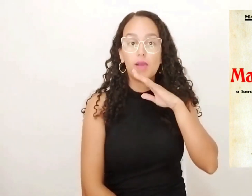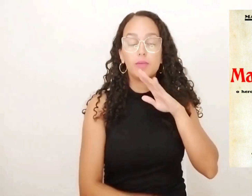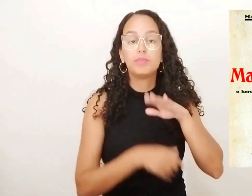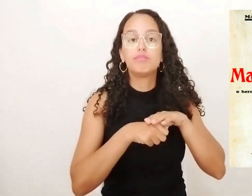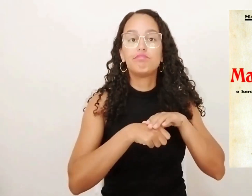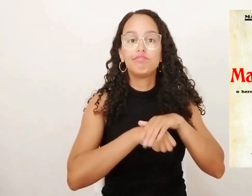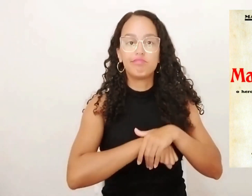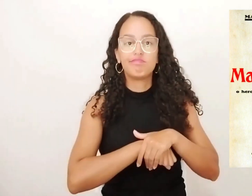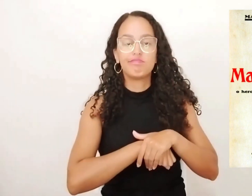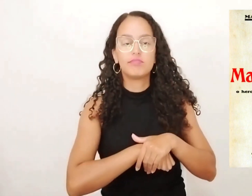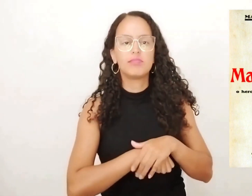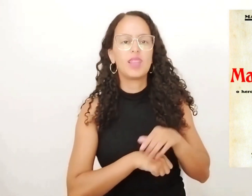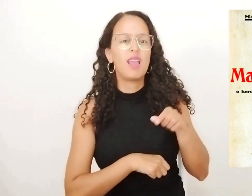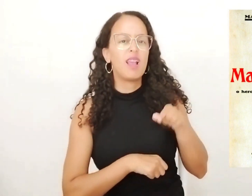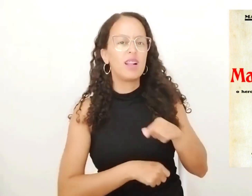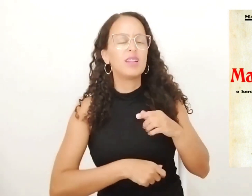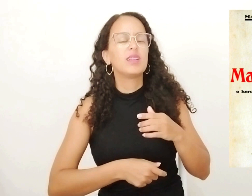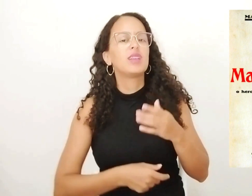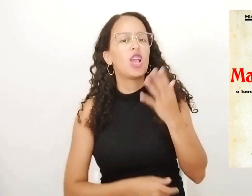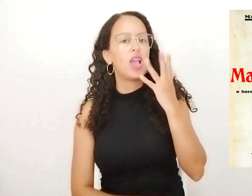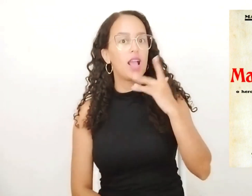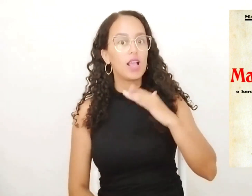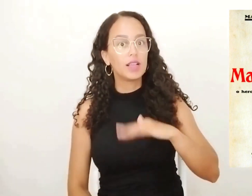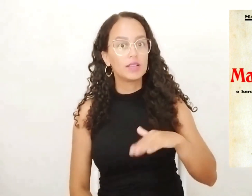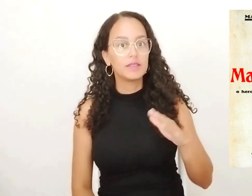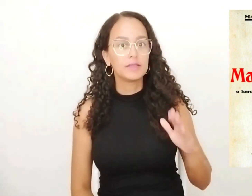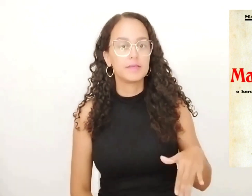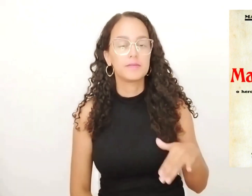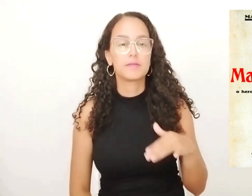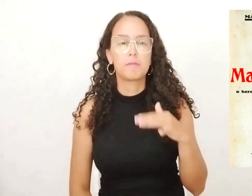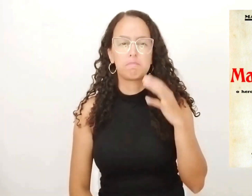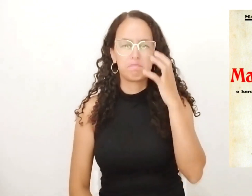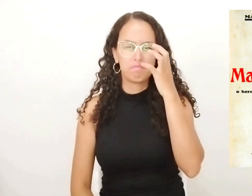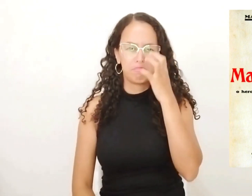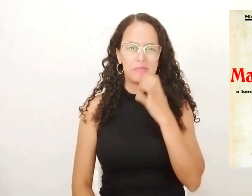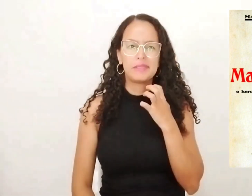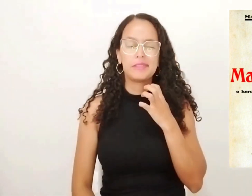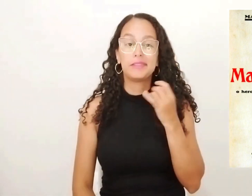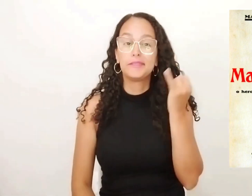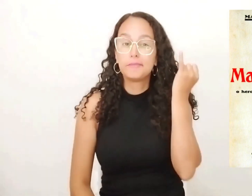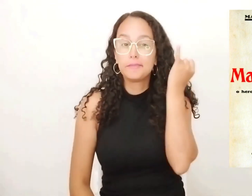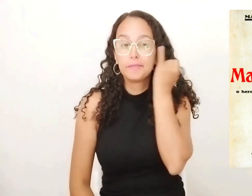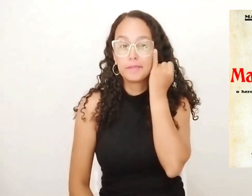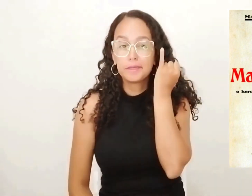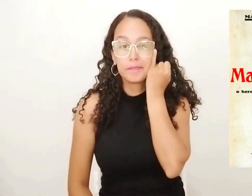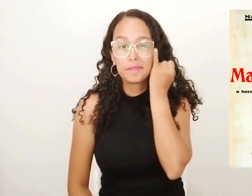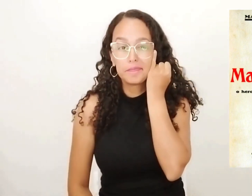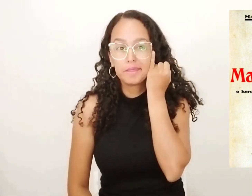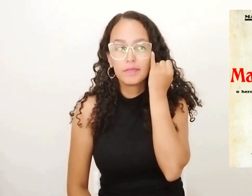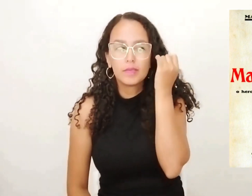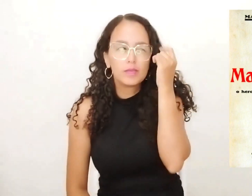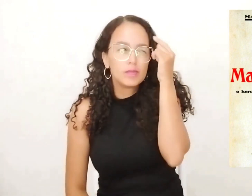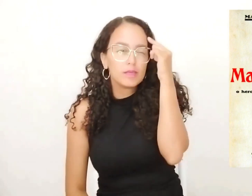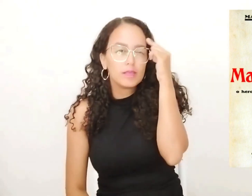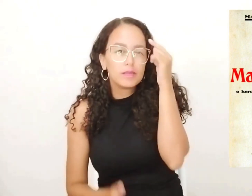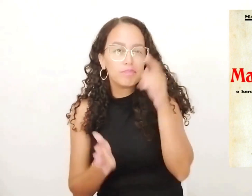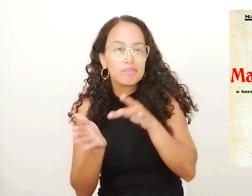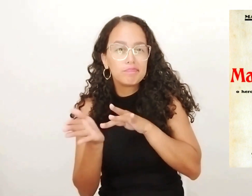Passa a infância em uma tribo amazônica até que toma banho de mandioca brava e se